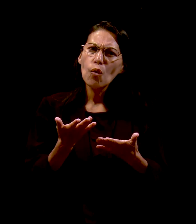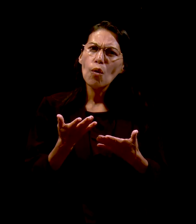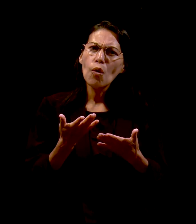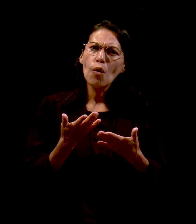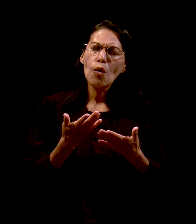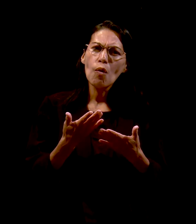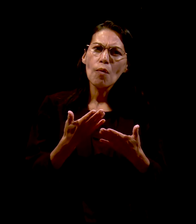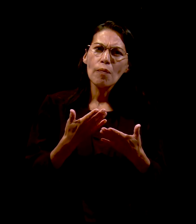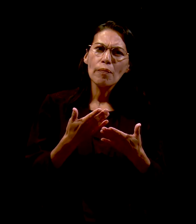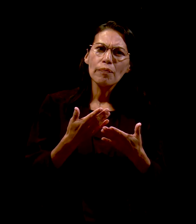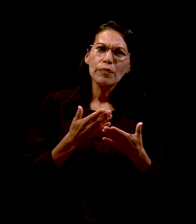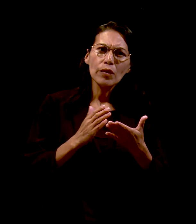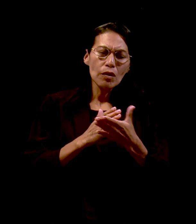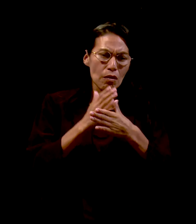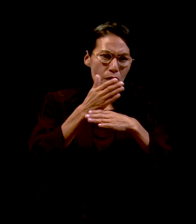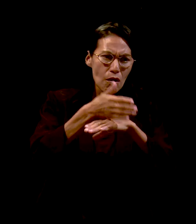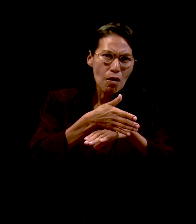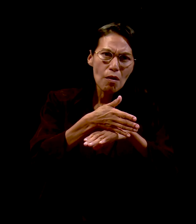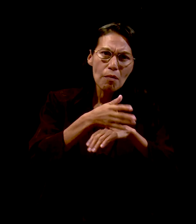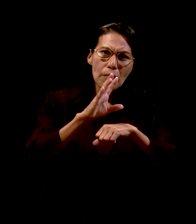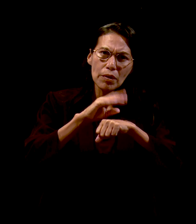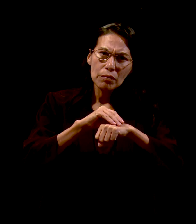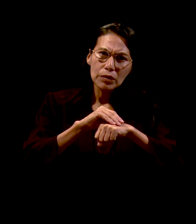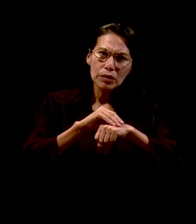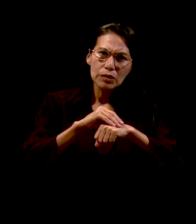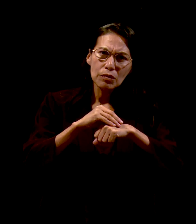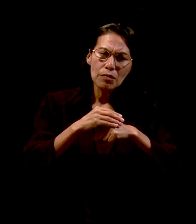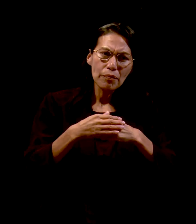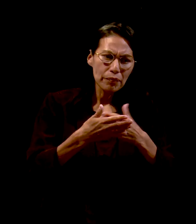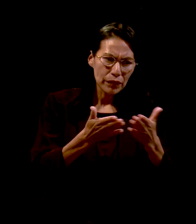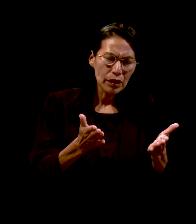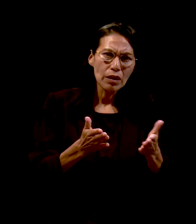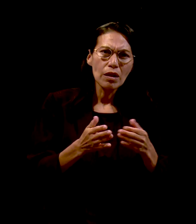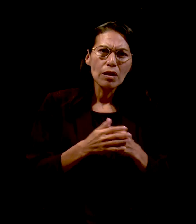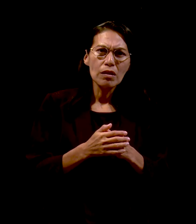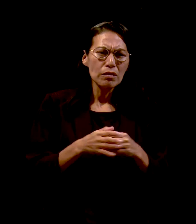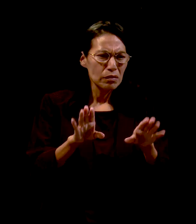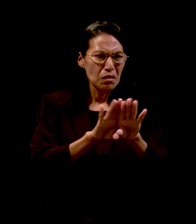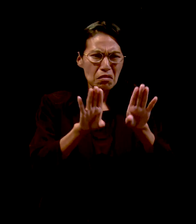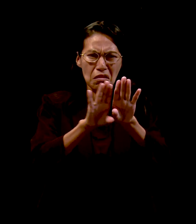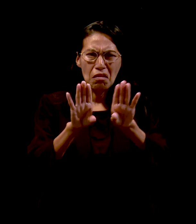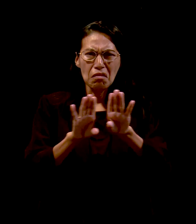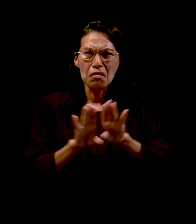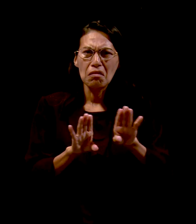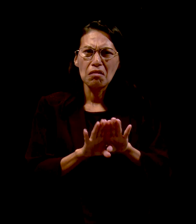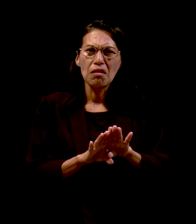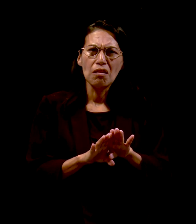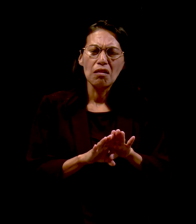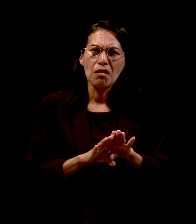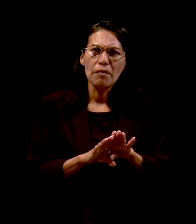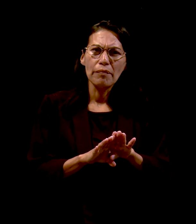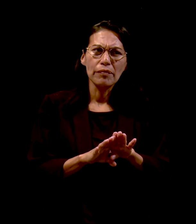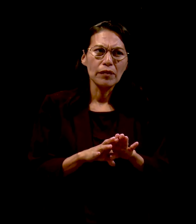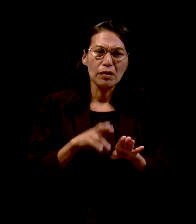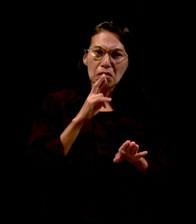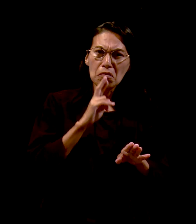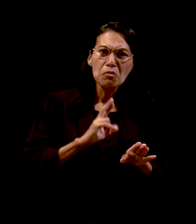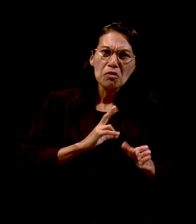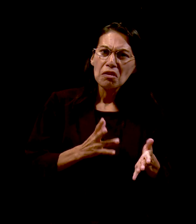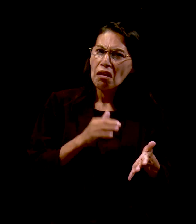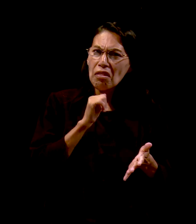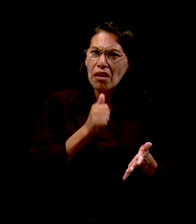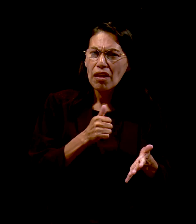cerrada hace más de un año y no tenía ni esperanza de que me respondieron el teléfono pero no obstante ella me facilitó